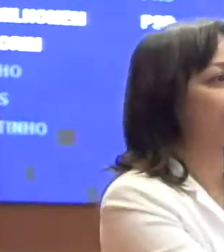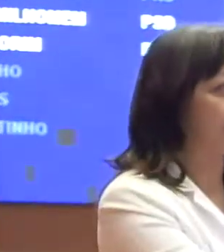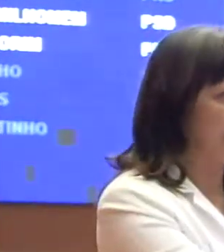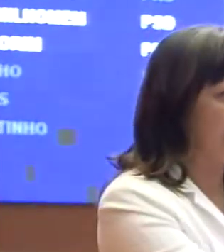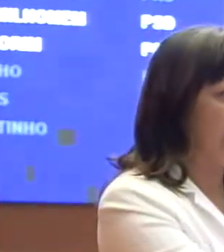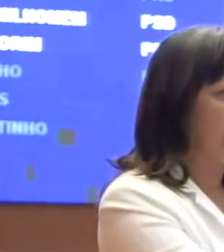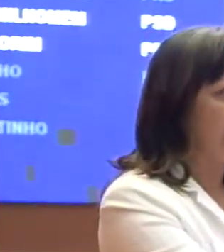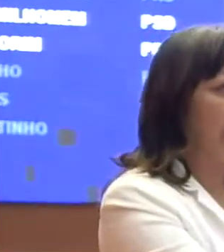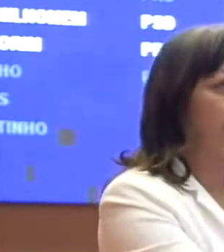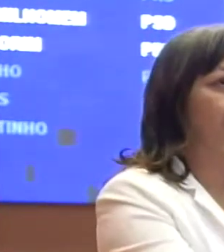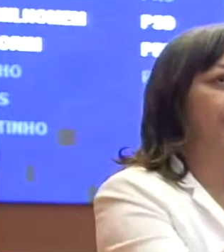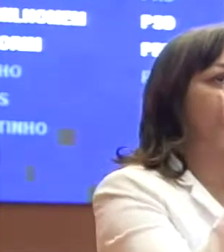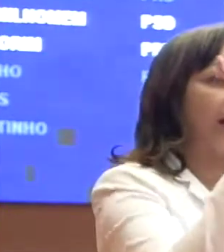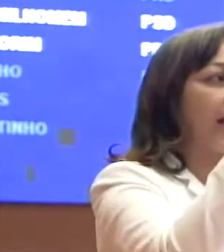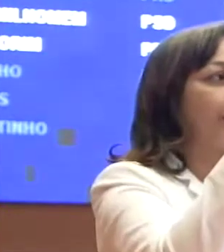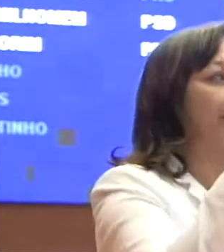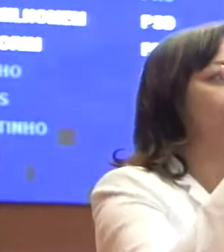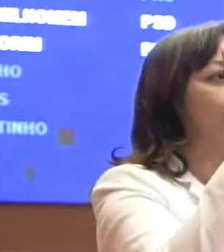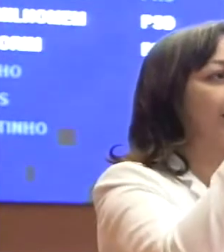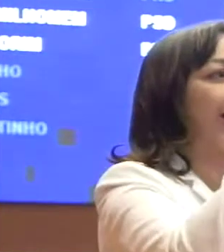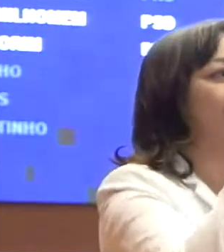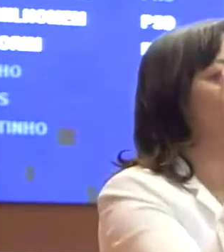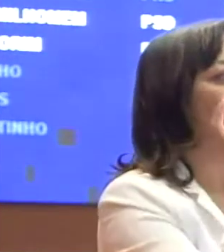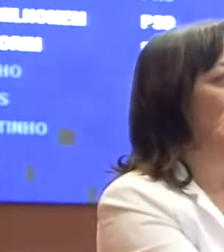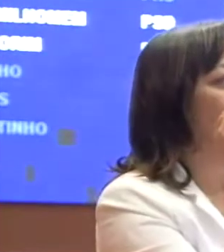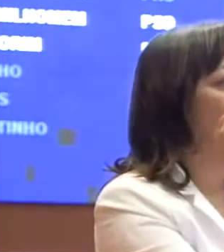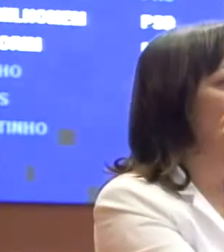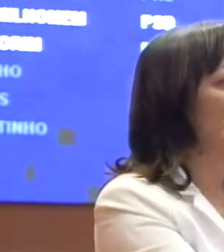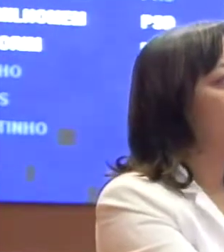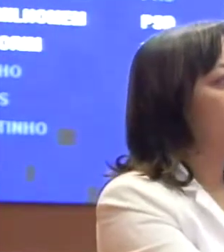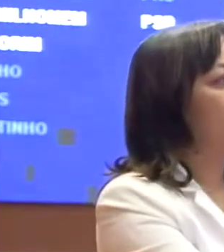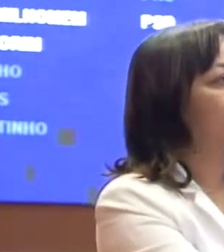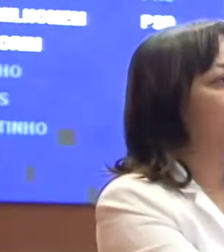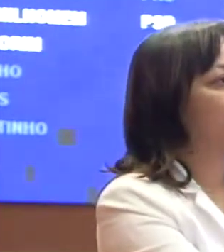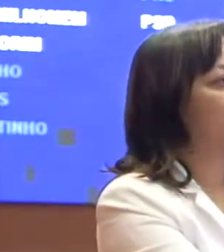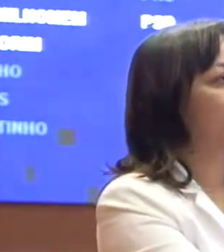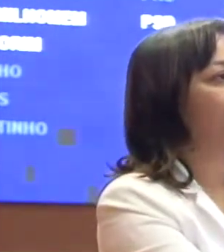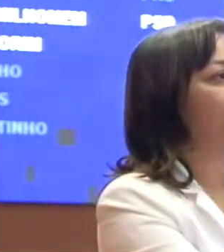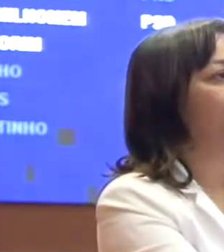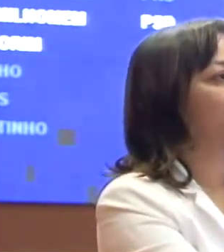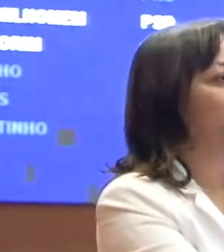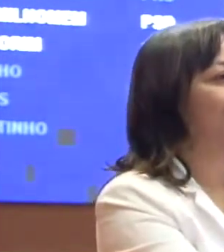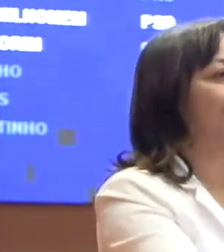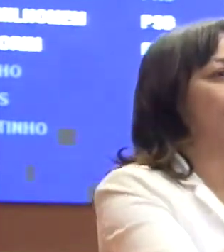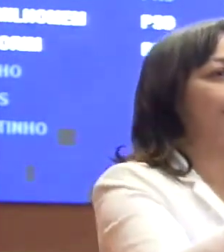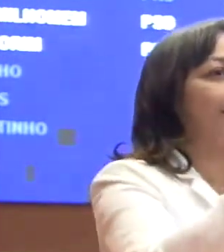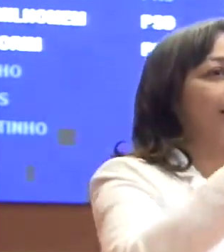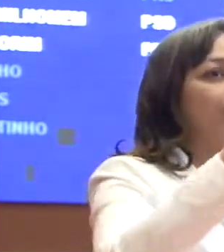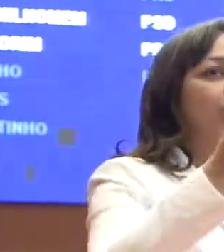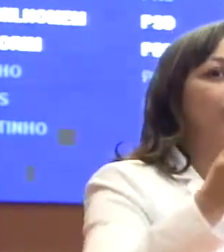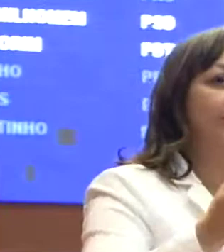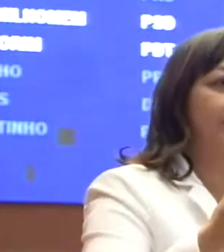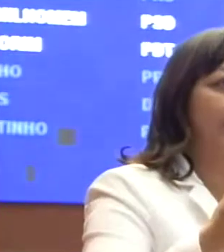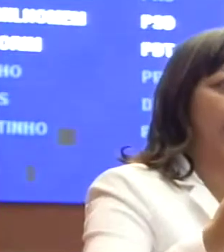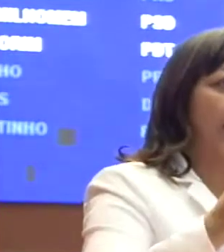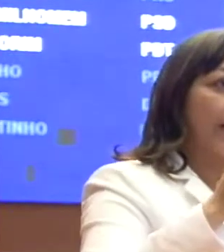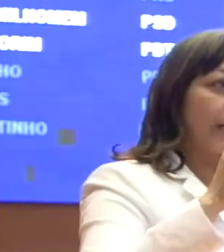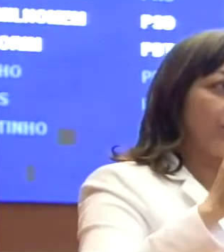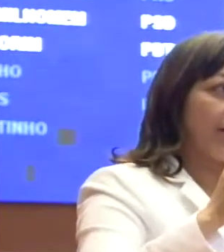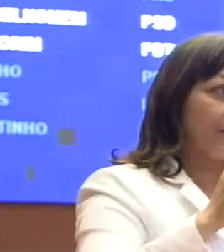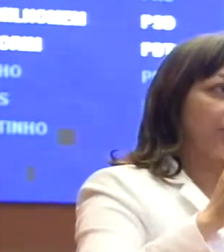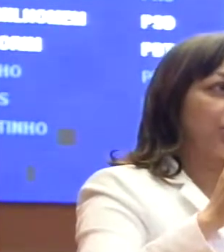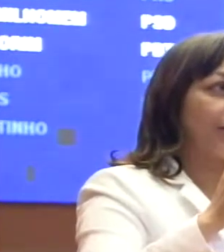mais denuncia, e aí você acaba tendo um dado muito maior, e existe, às vezes, uma faixa social que menos